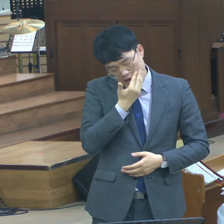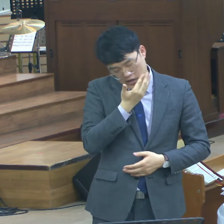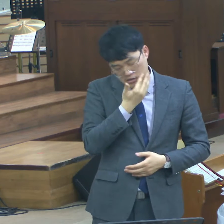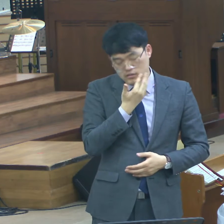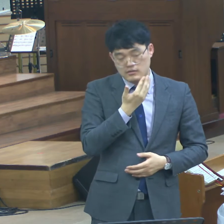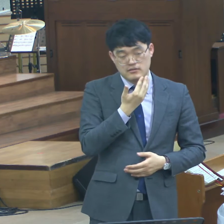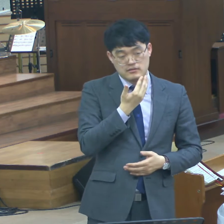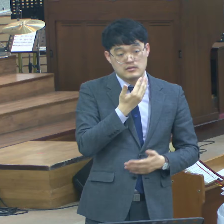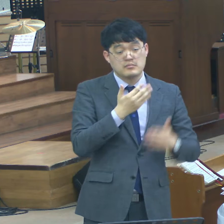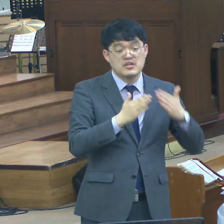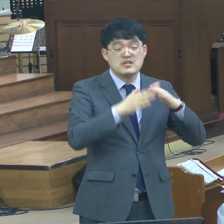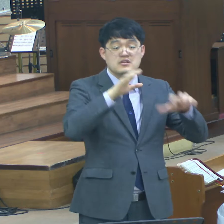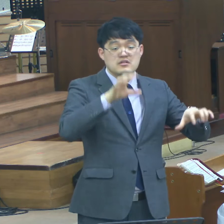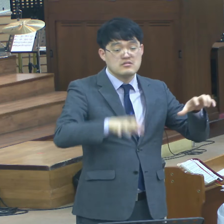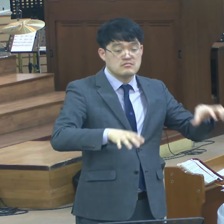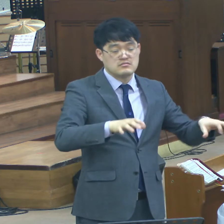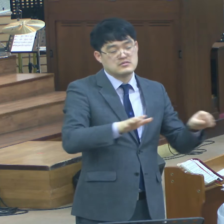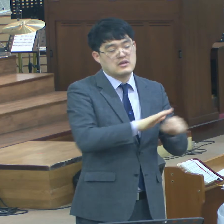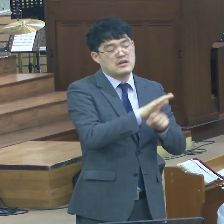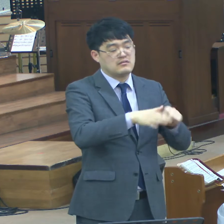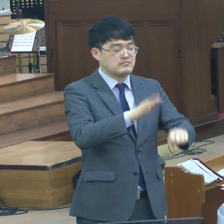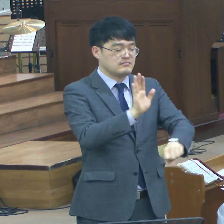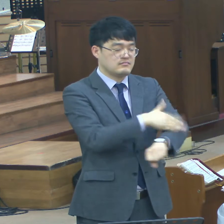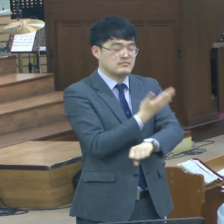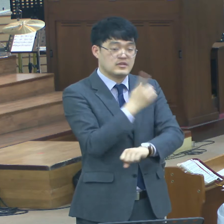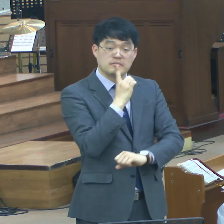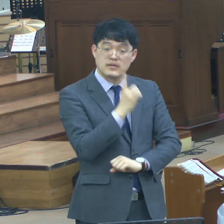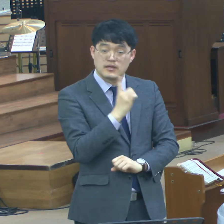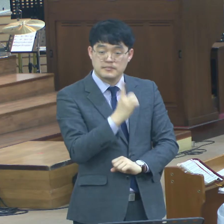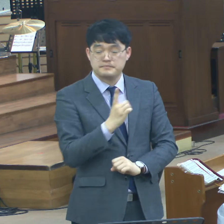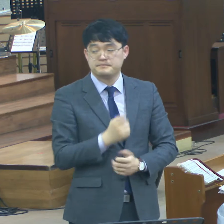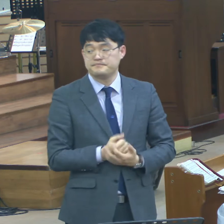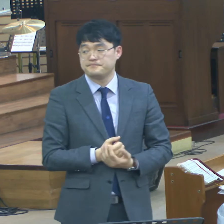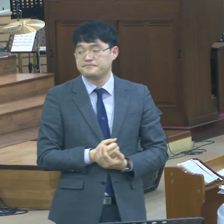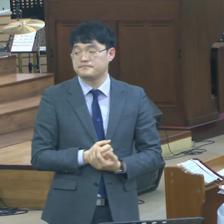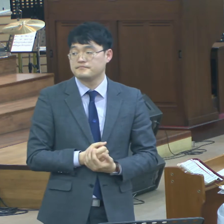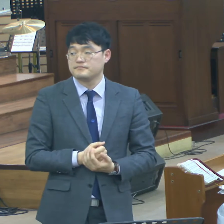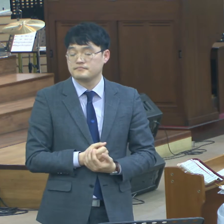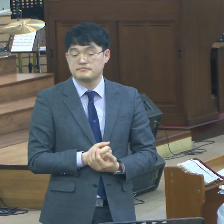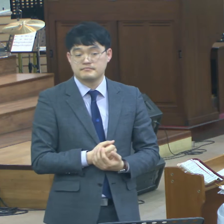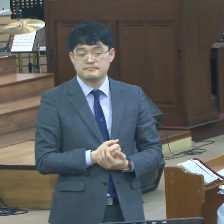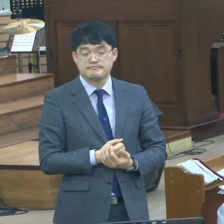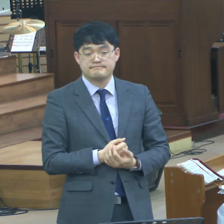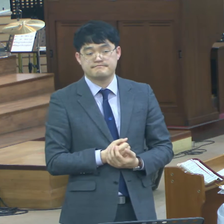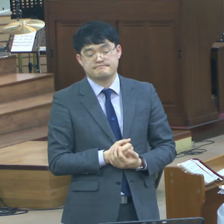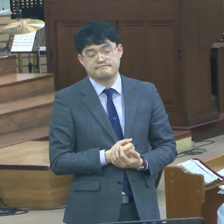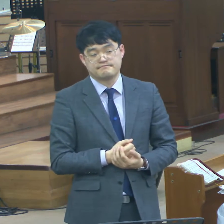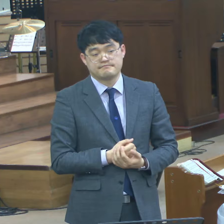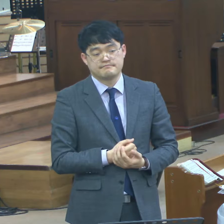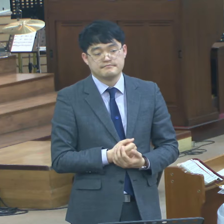이웃 사랑에 처음부터 잘못했다. 그렇게 보시는 거예요. 해야 된다.